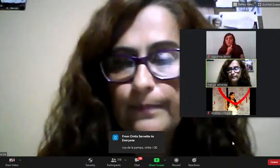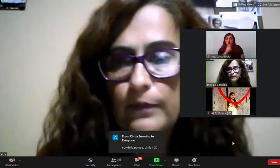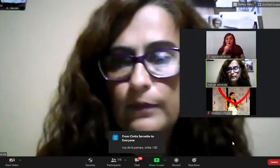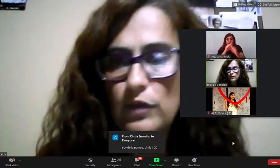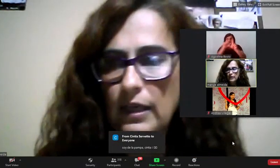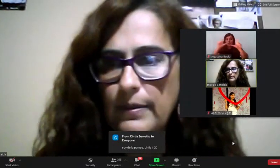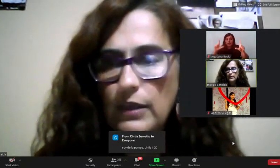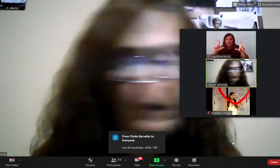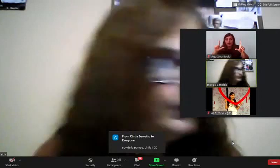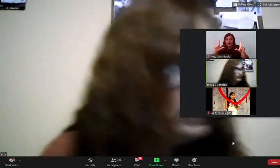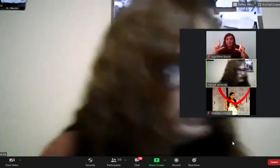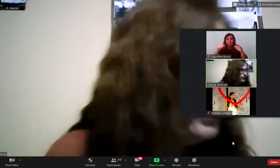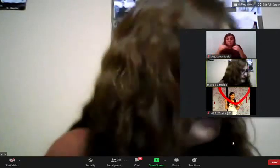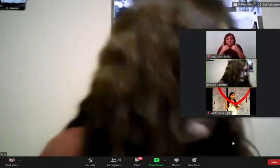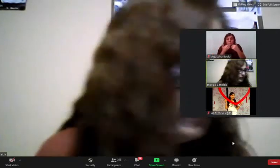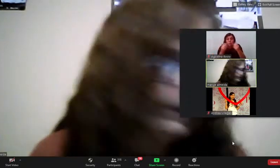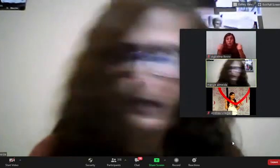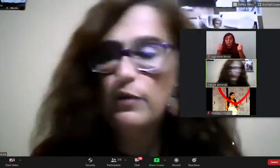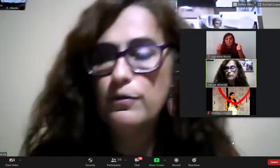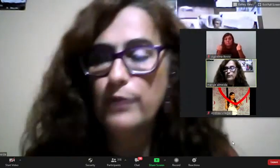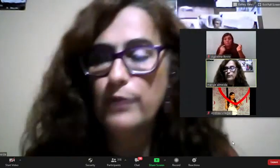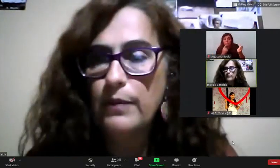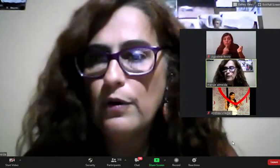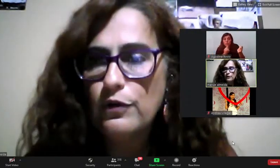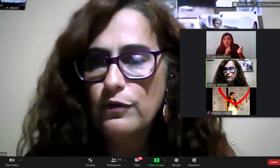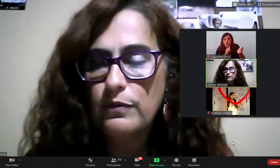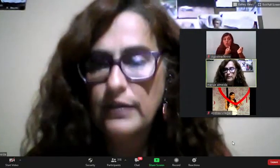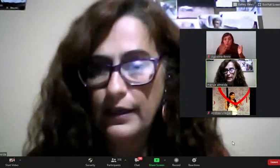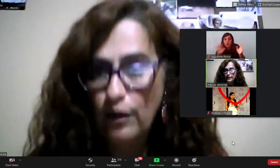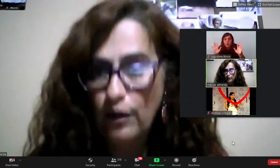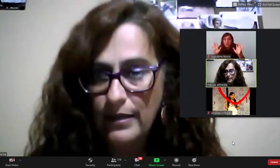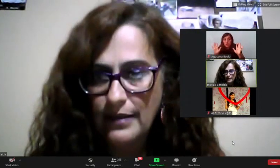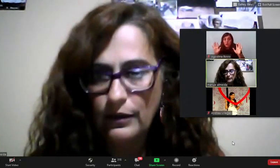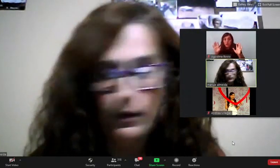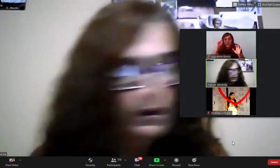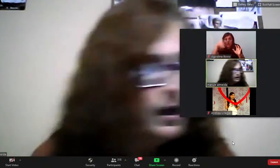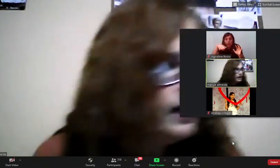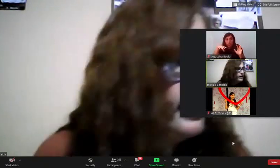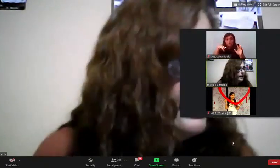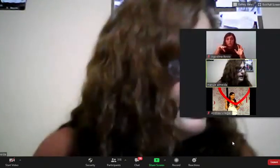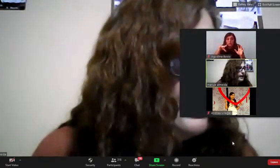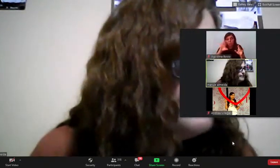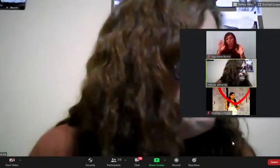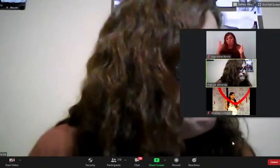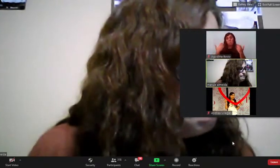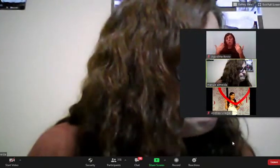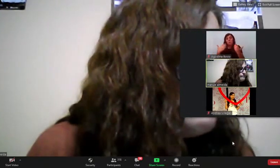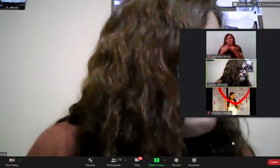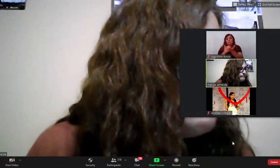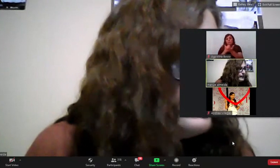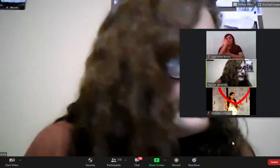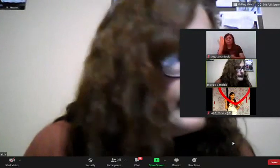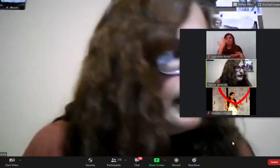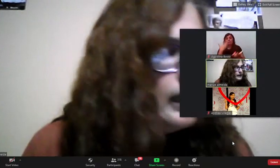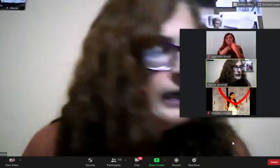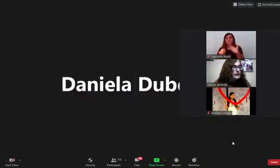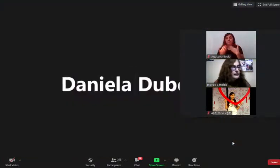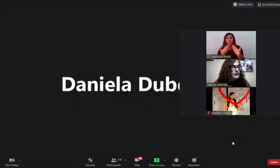Bueno, no sé qué le pasa a Juan, pero no importa, podemos seguir conversando, ¿no?